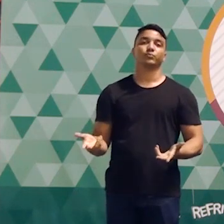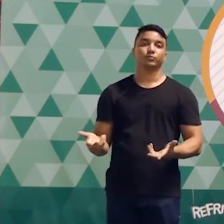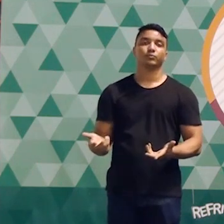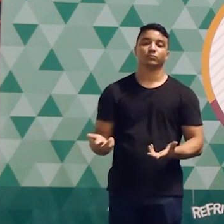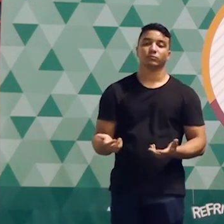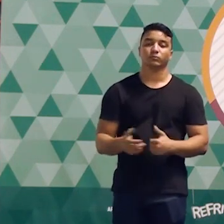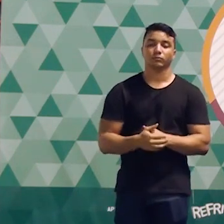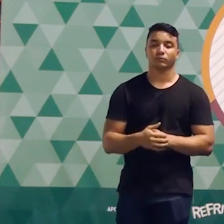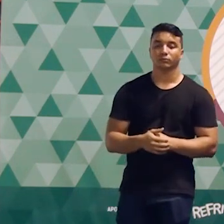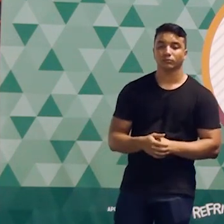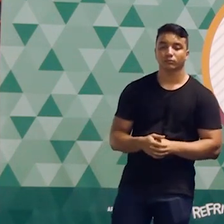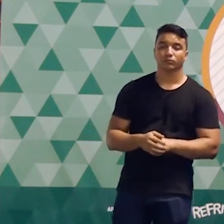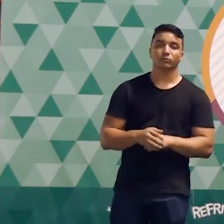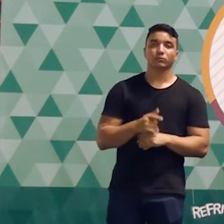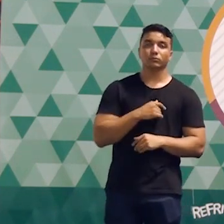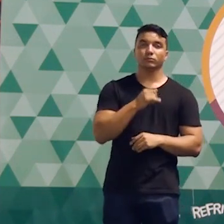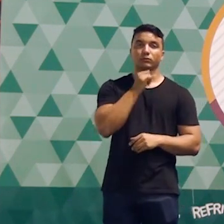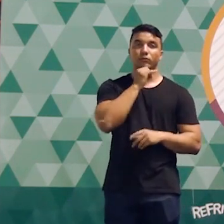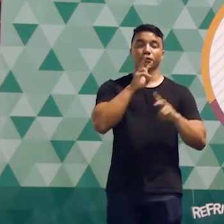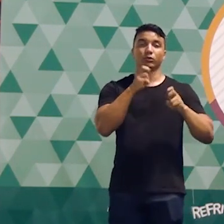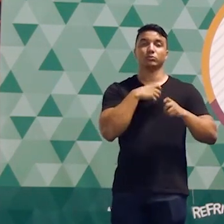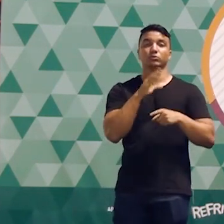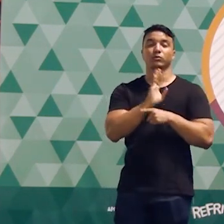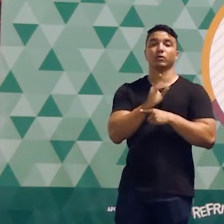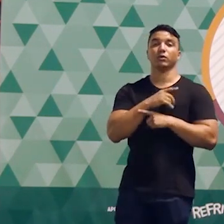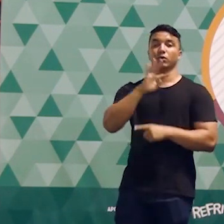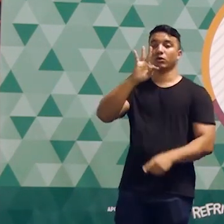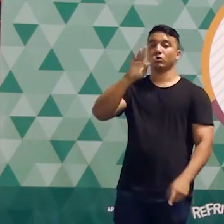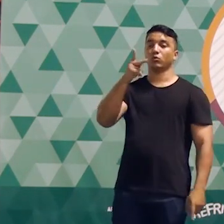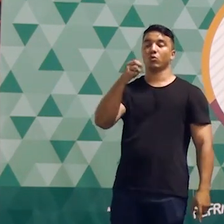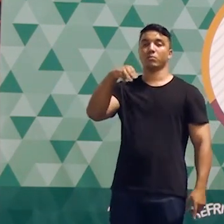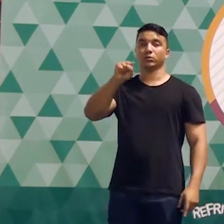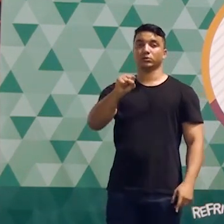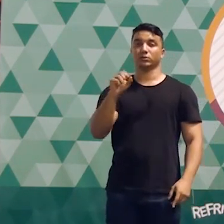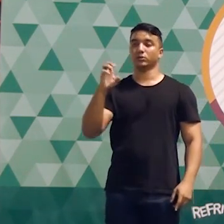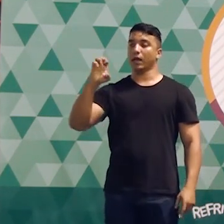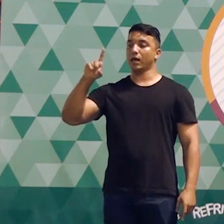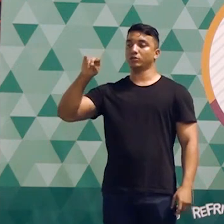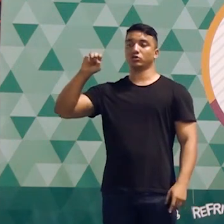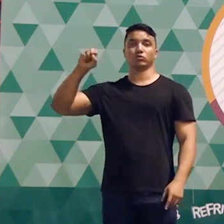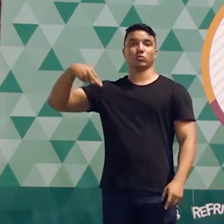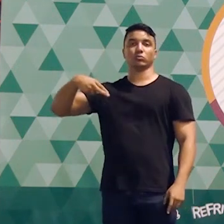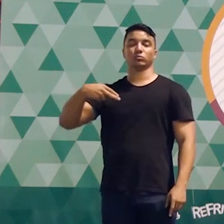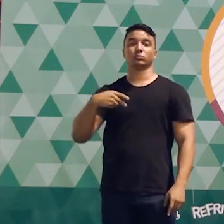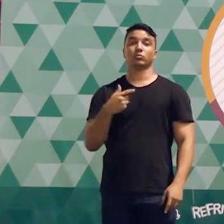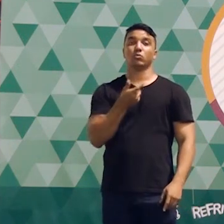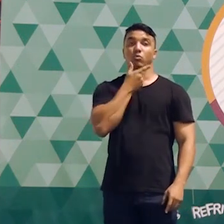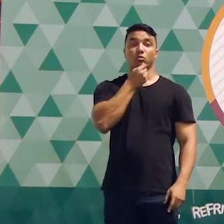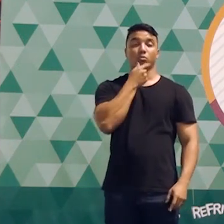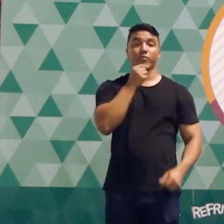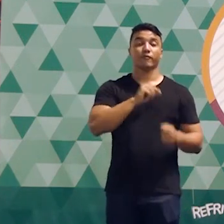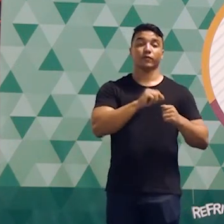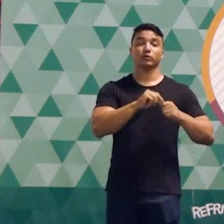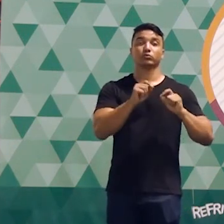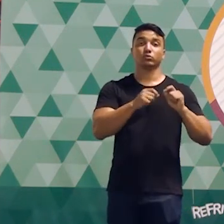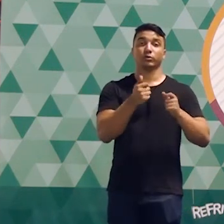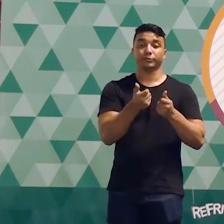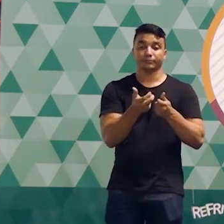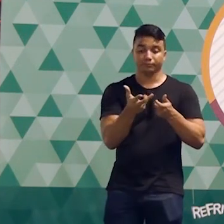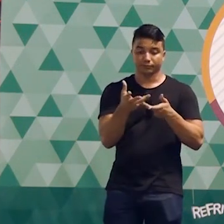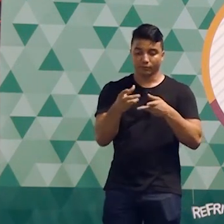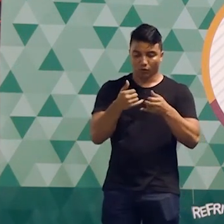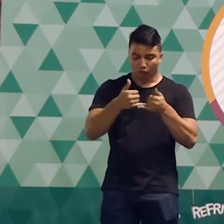bem, vai sair num filme agora sobre a vida do Thomas Edison, né? O cara que inventou as lâmpadas e tal. Thomas Edison fazia não sei